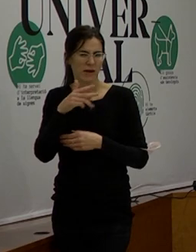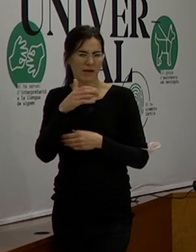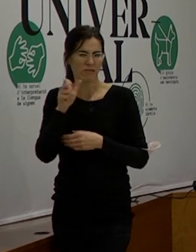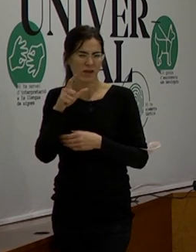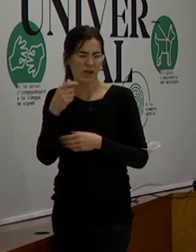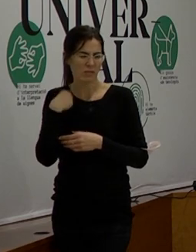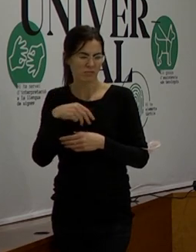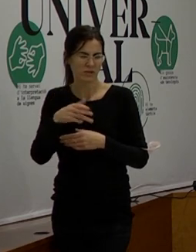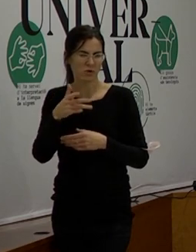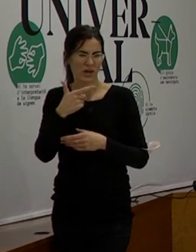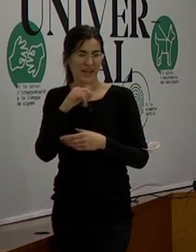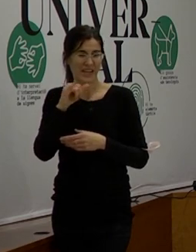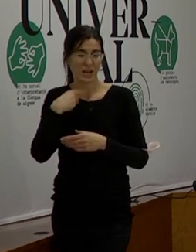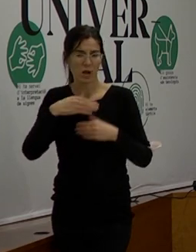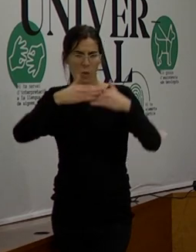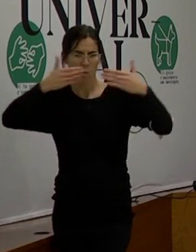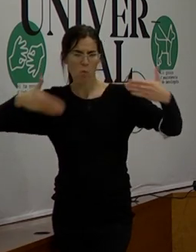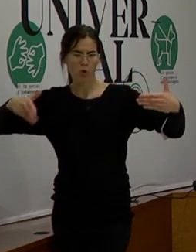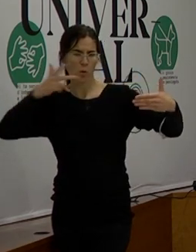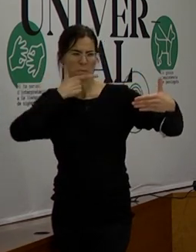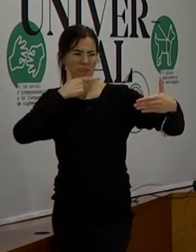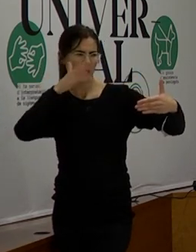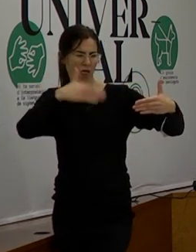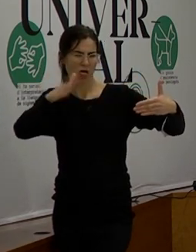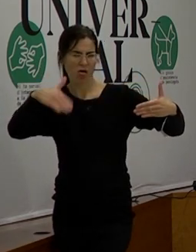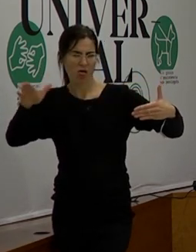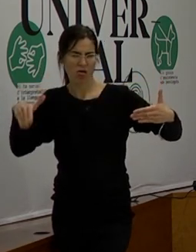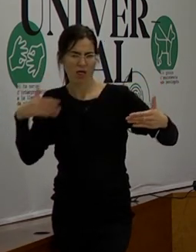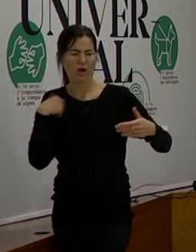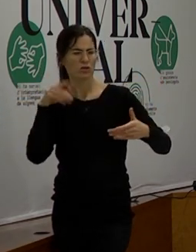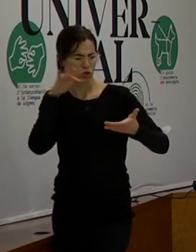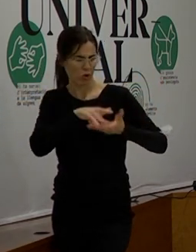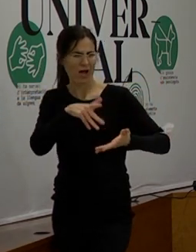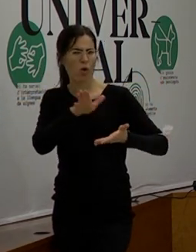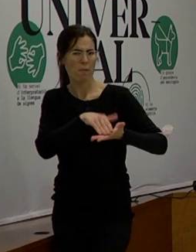Que pintaba el muro. Y yo, mira, esto que está haciendo, ¿eh?